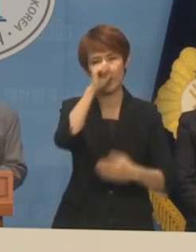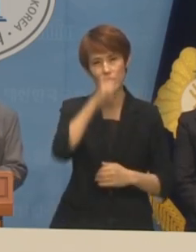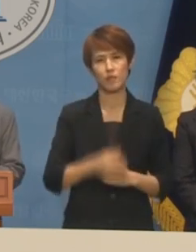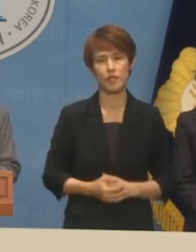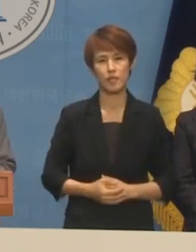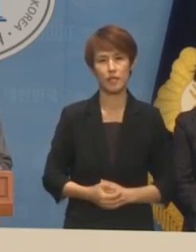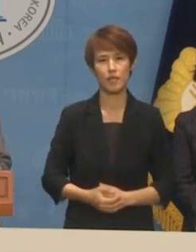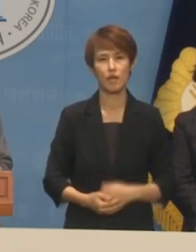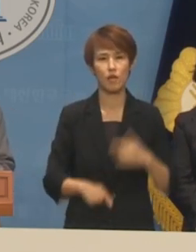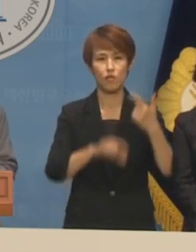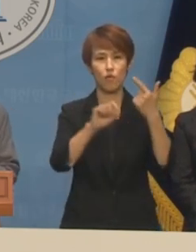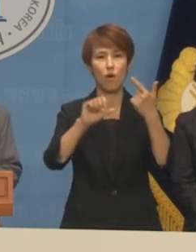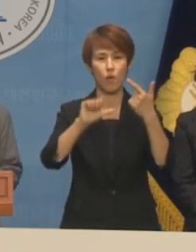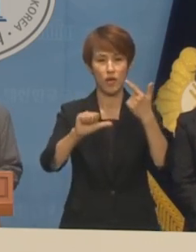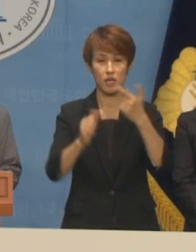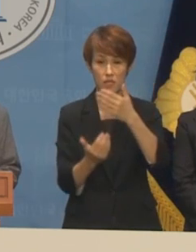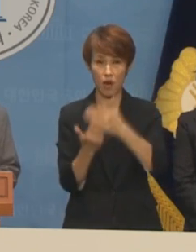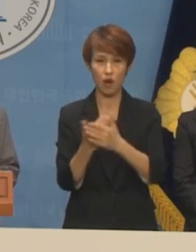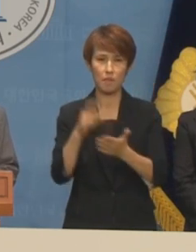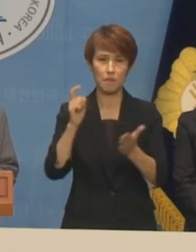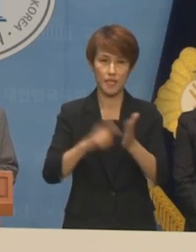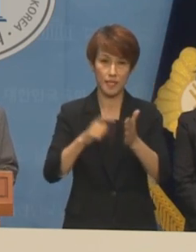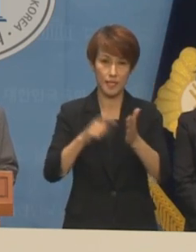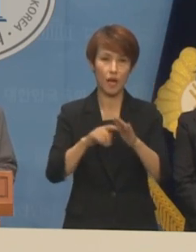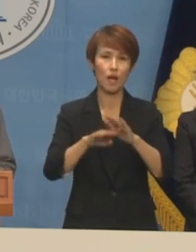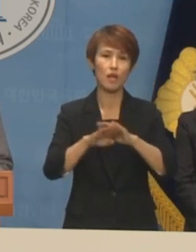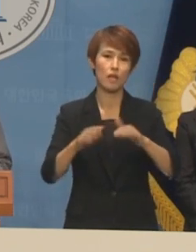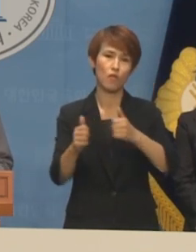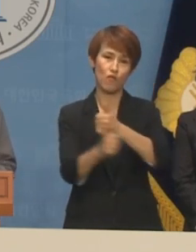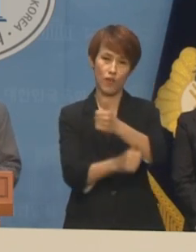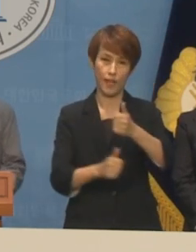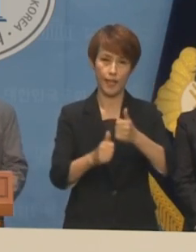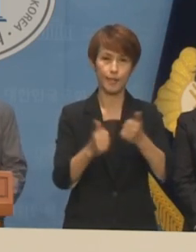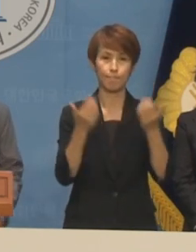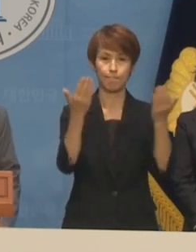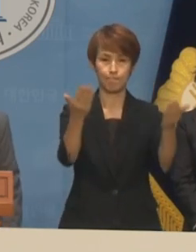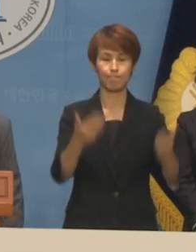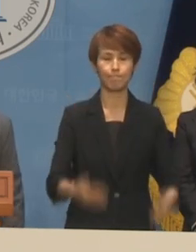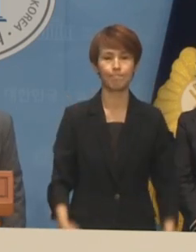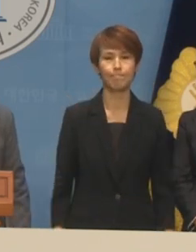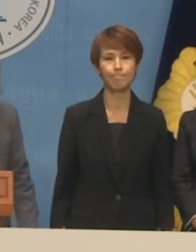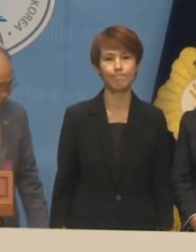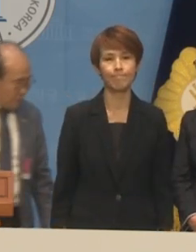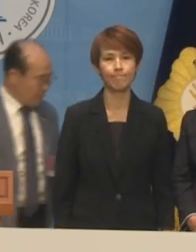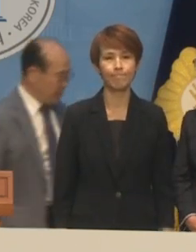5일 여순 사건 비상대책위원회. 감사합니다.